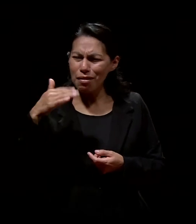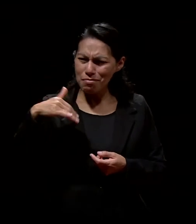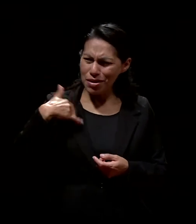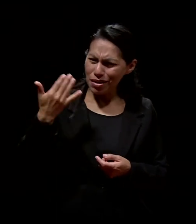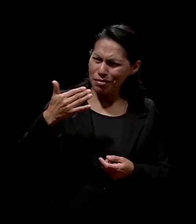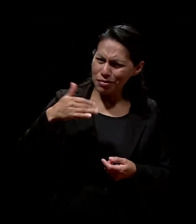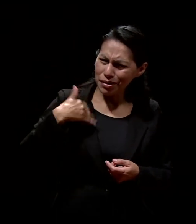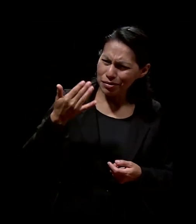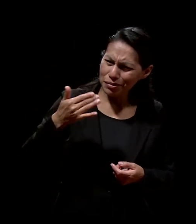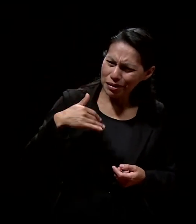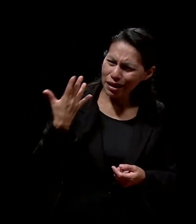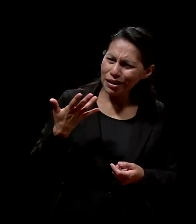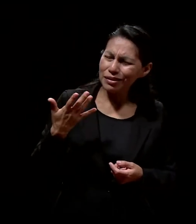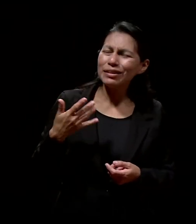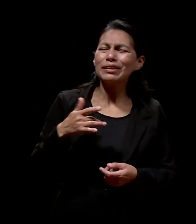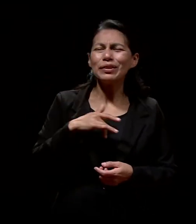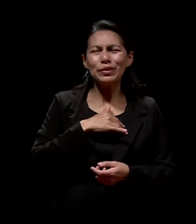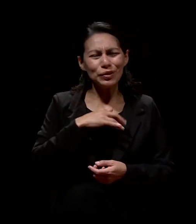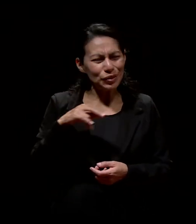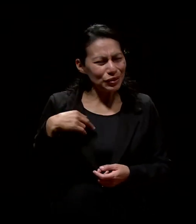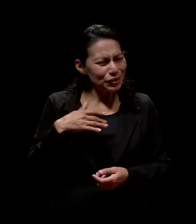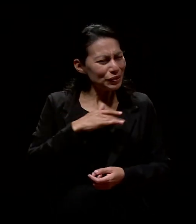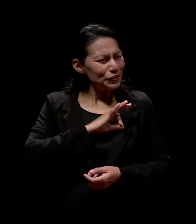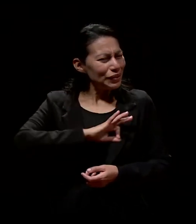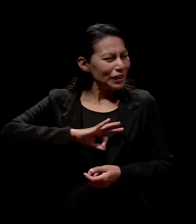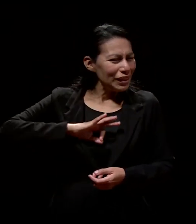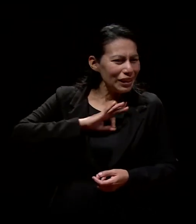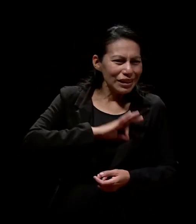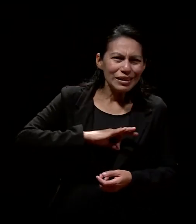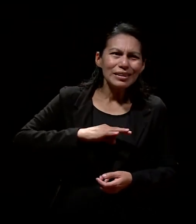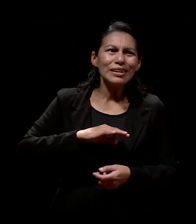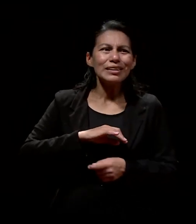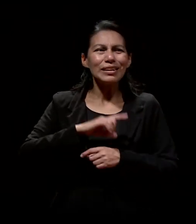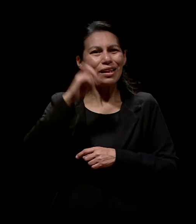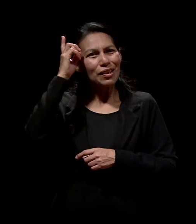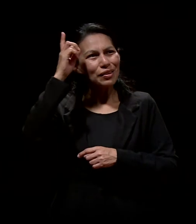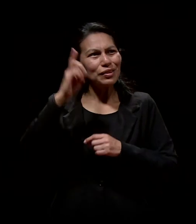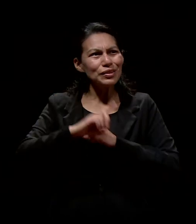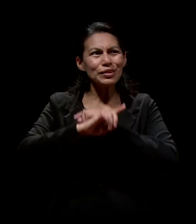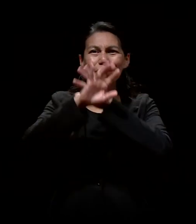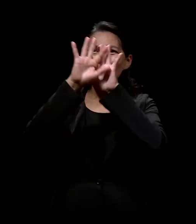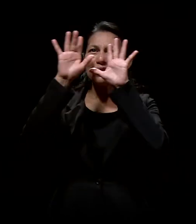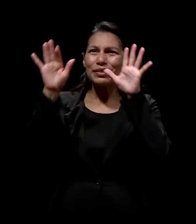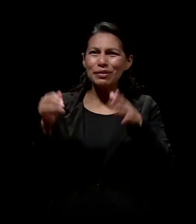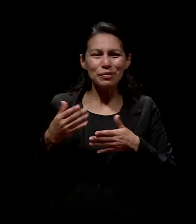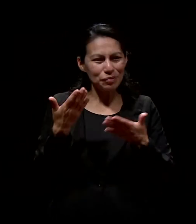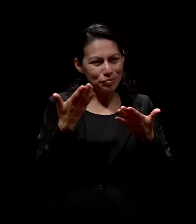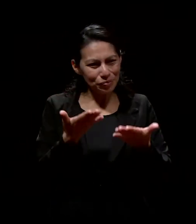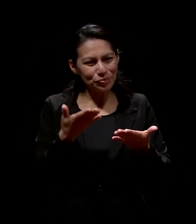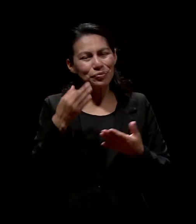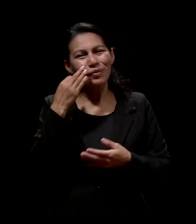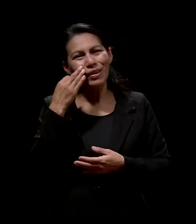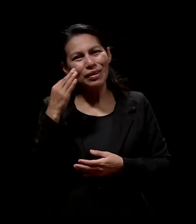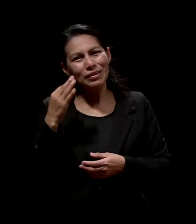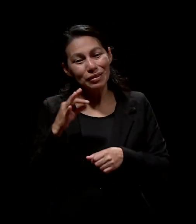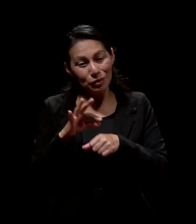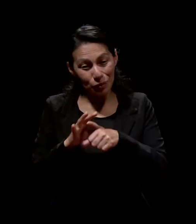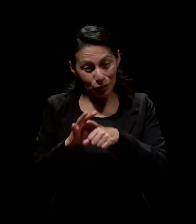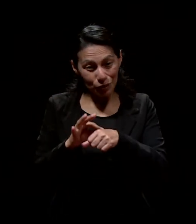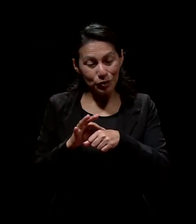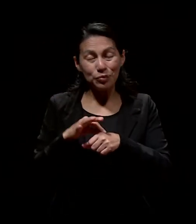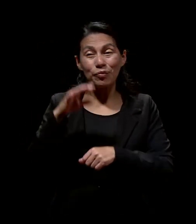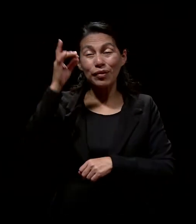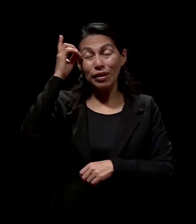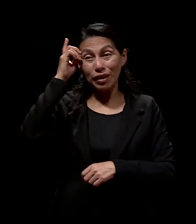estamos mirando, lo estamos escuchando y nos sentimos felices y glorificamos a Dios por ese